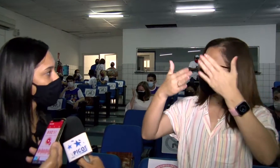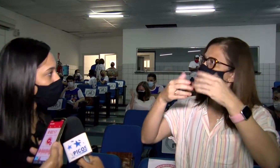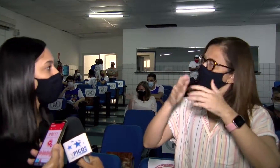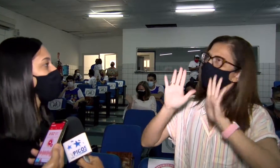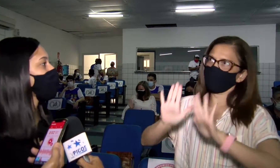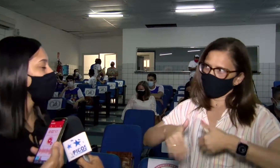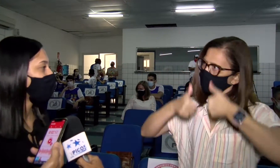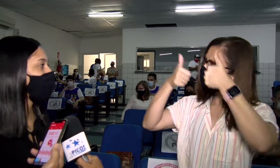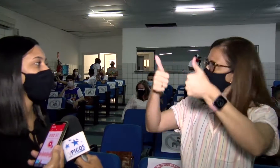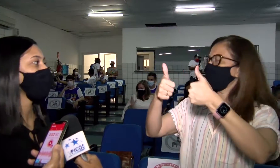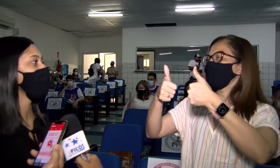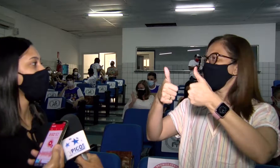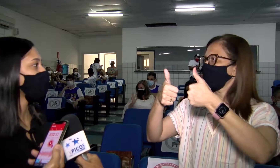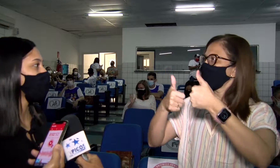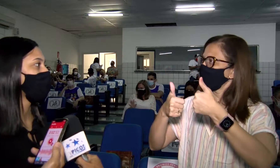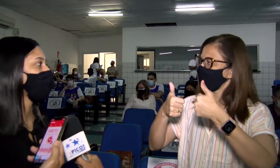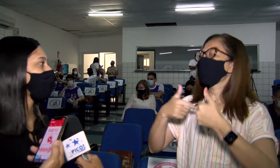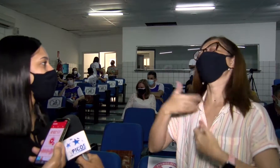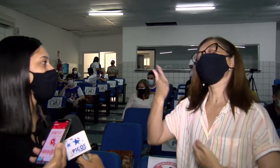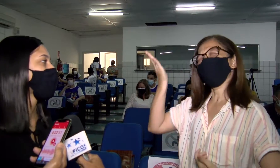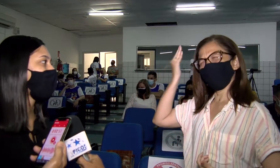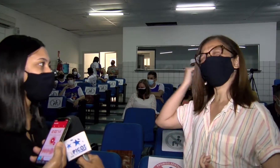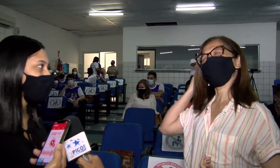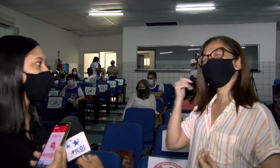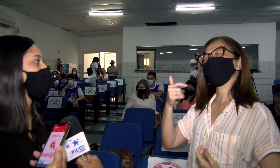surdos. E eles vão conseguindo desenvolver e isso é maravilhoso.